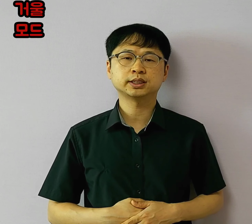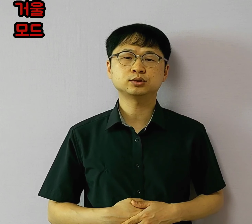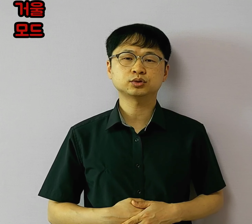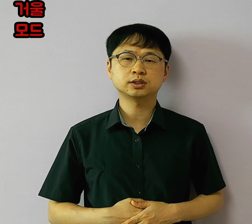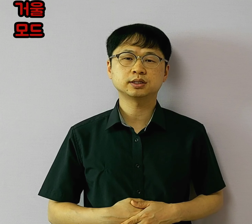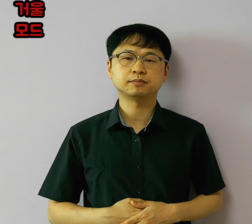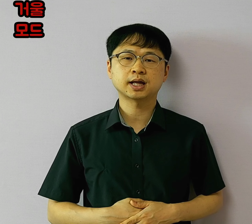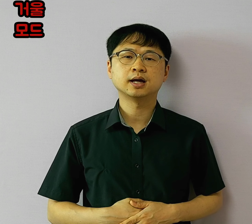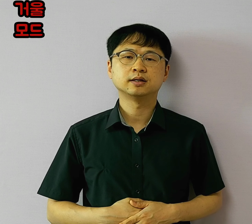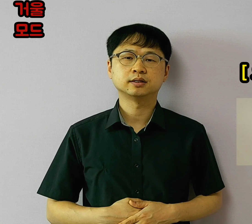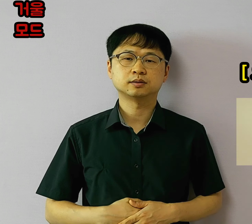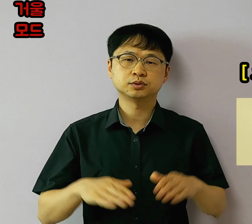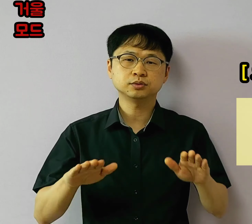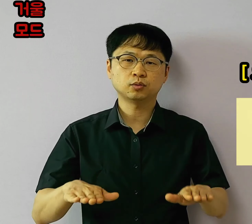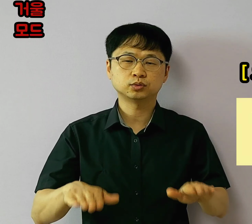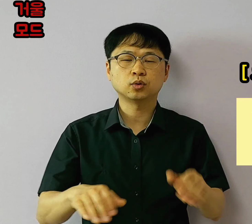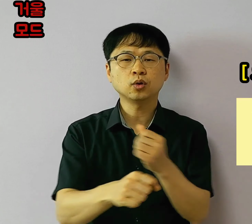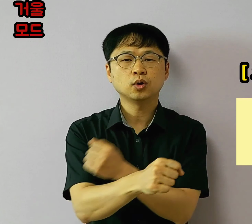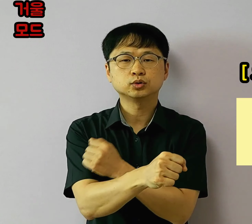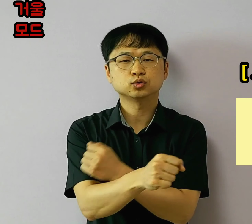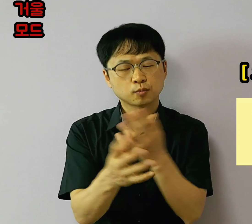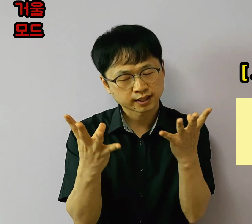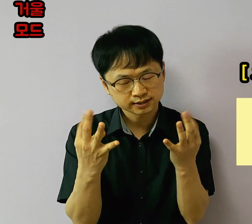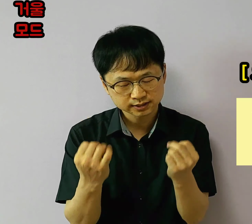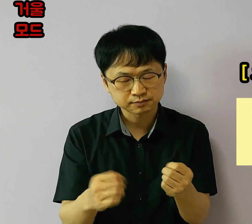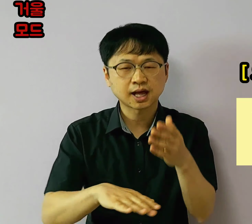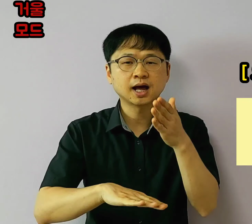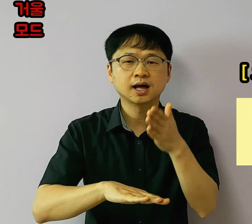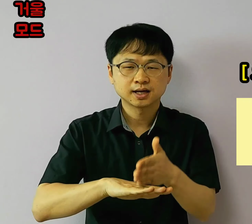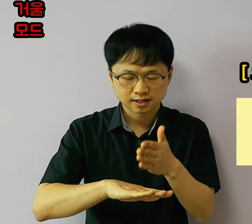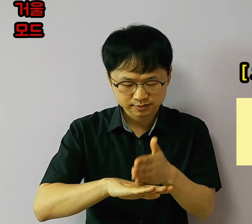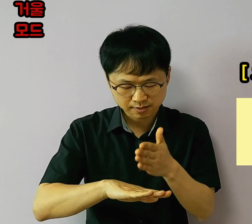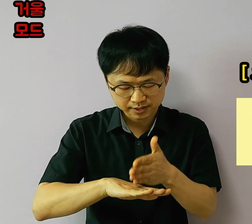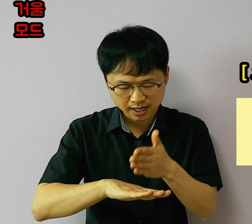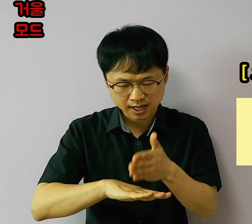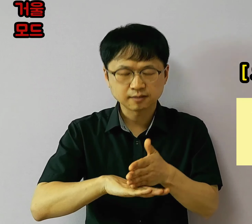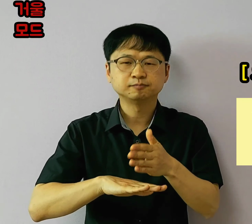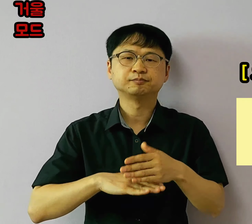배워보시길 추천드립니다. 여러분 오늘도 수고 많으셨습니다. 감사합니다.